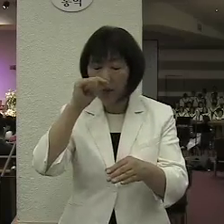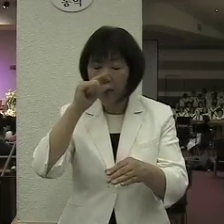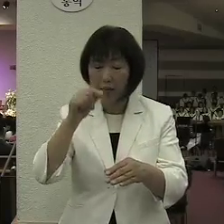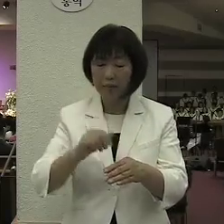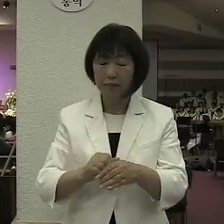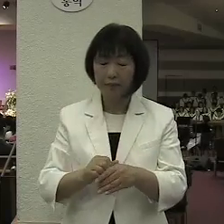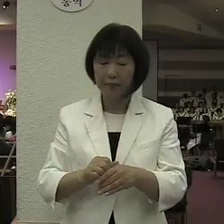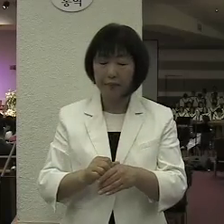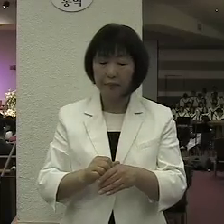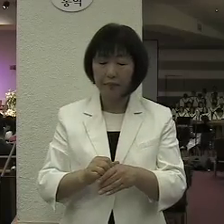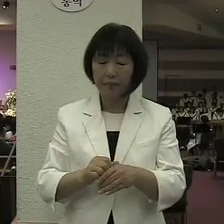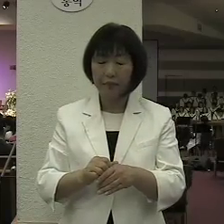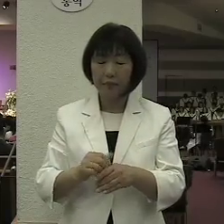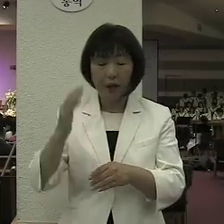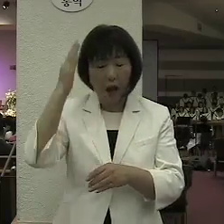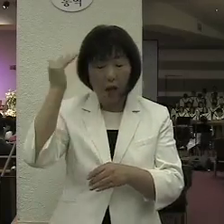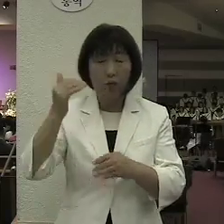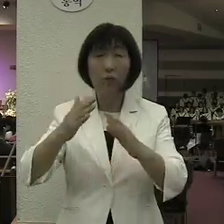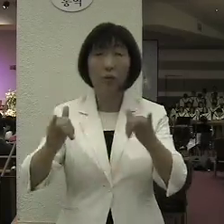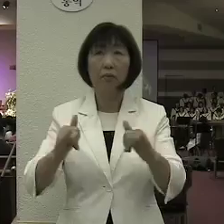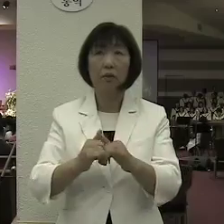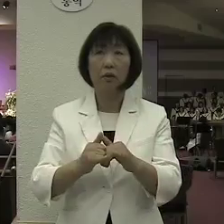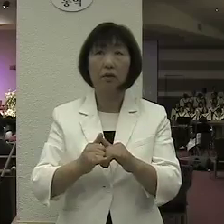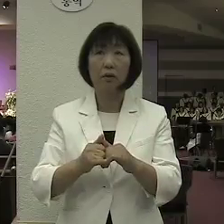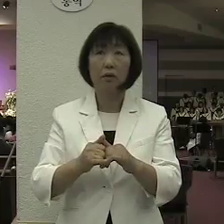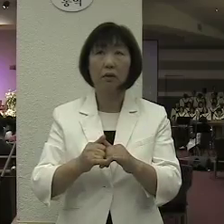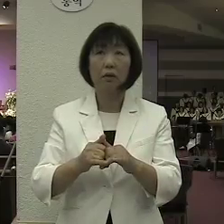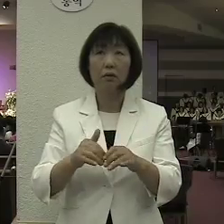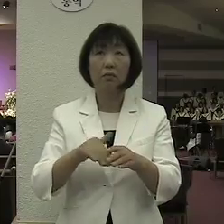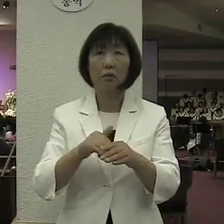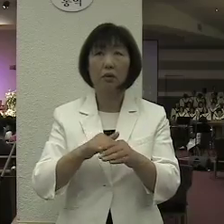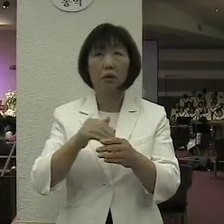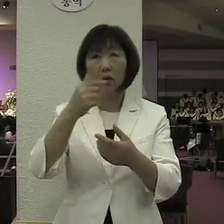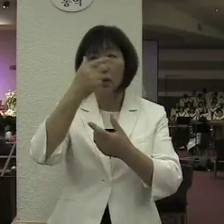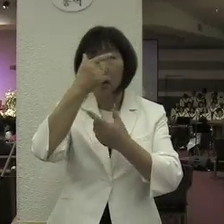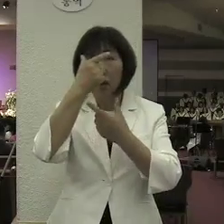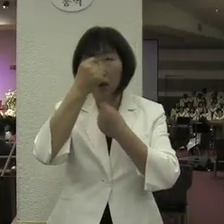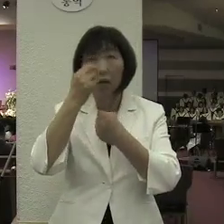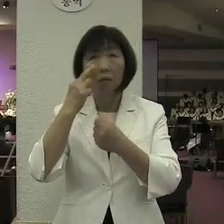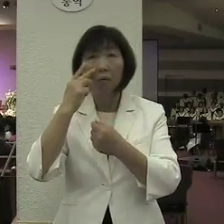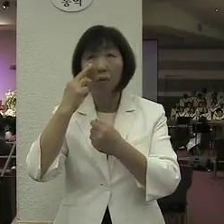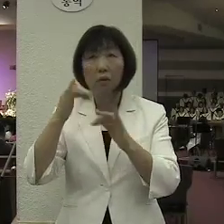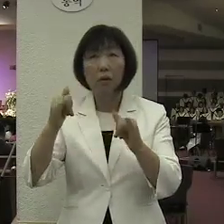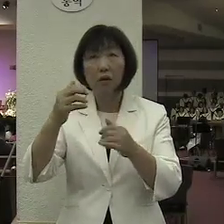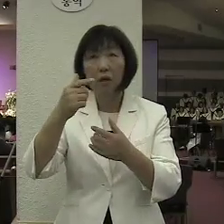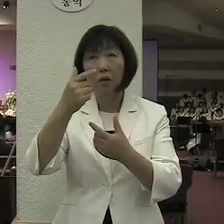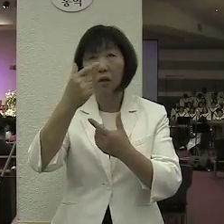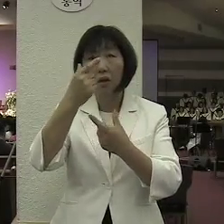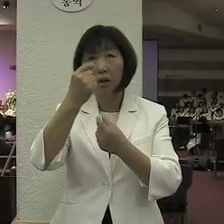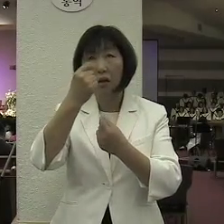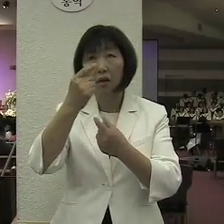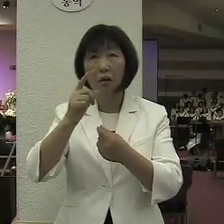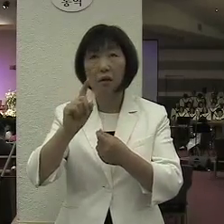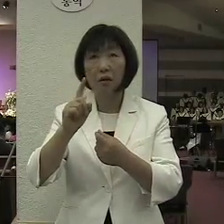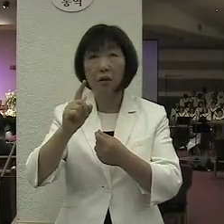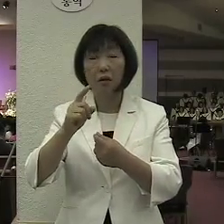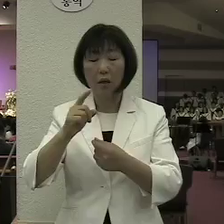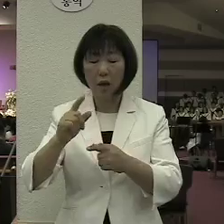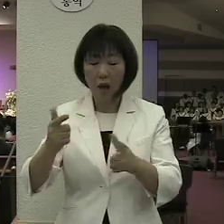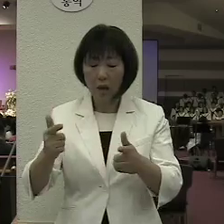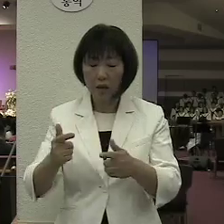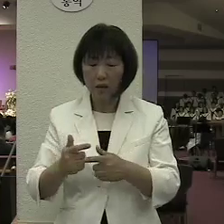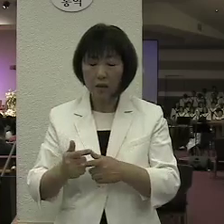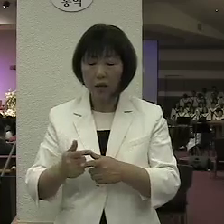거예요. 모든 민족의 예수 그리스도의 사실이 되라는 것입니다. 10살 때 이민 와서 여러 나라